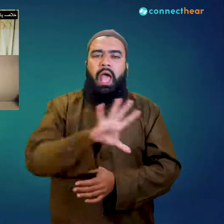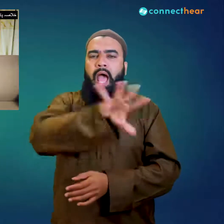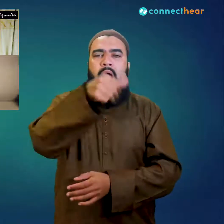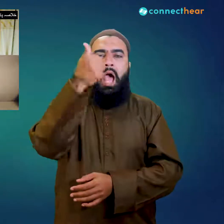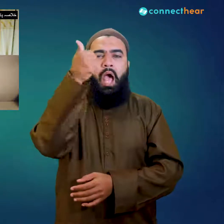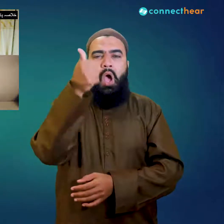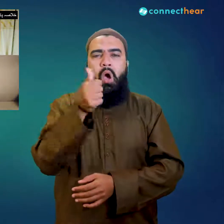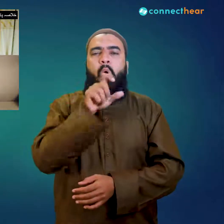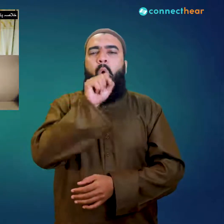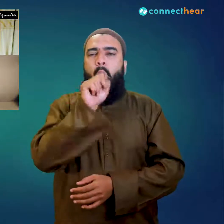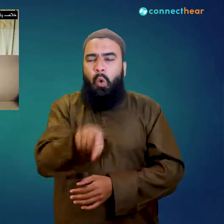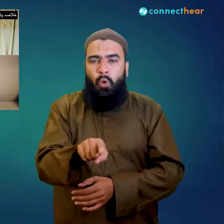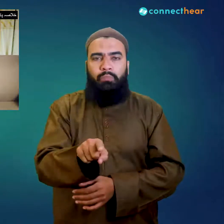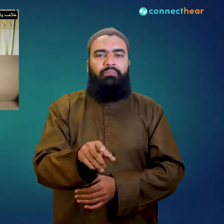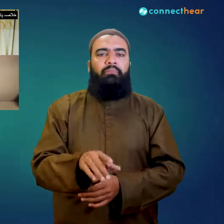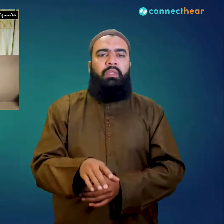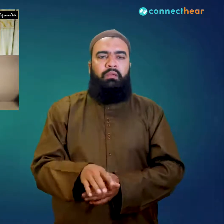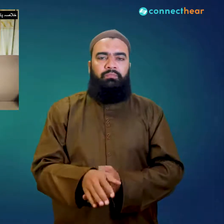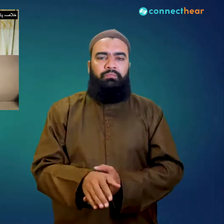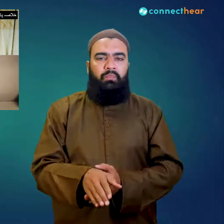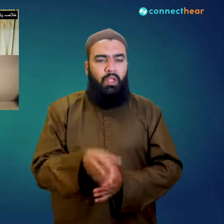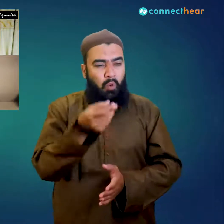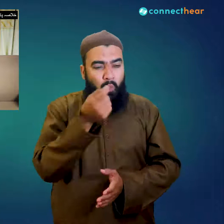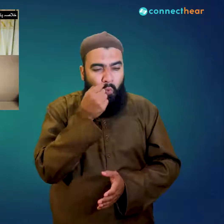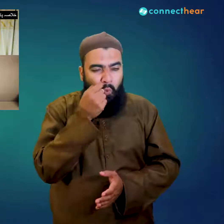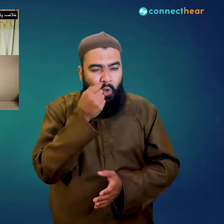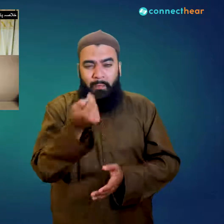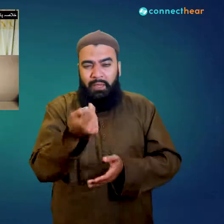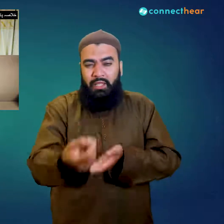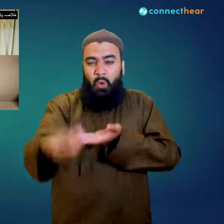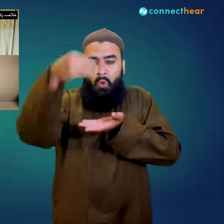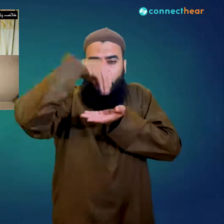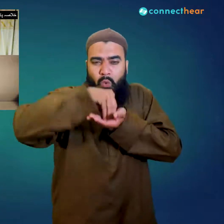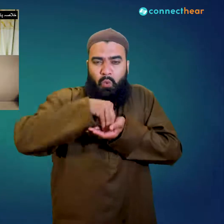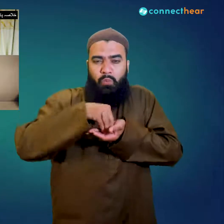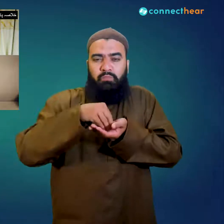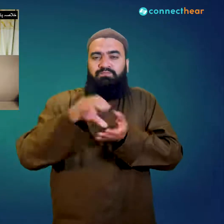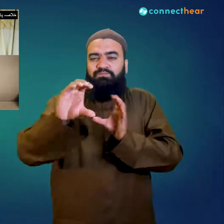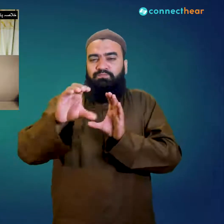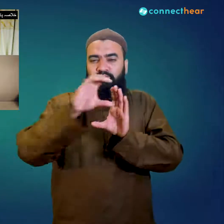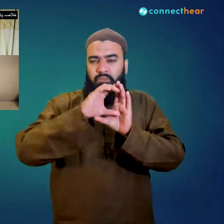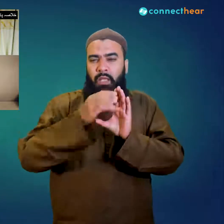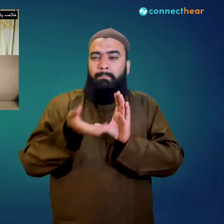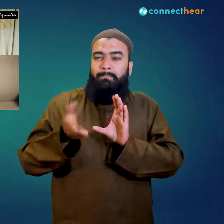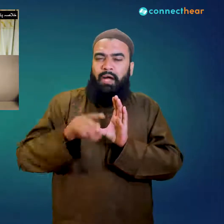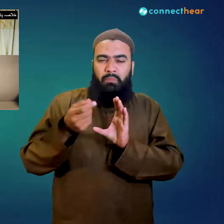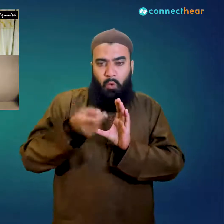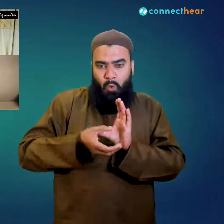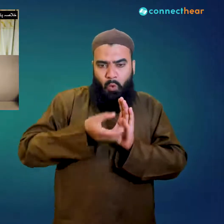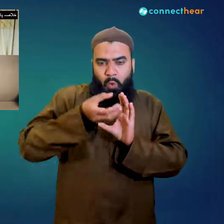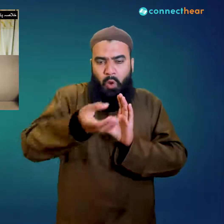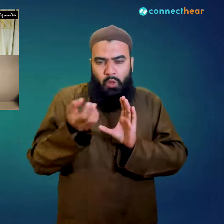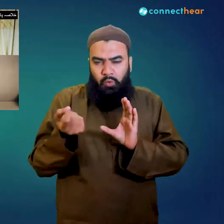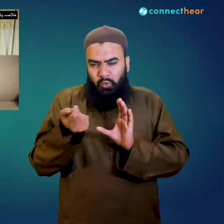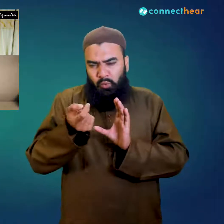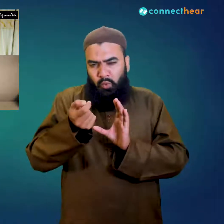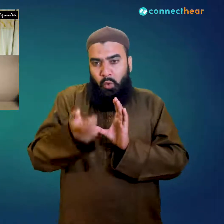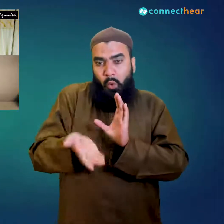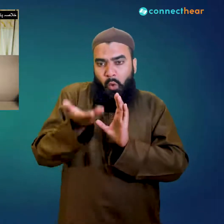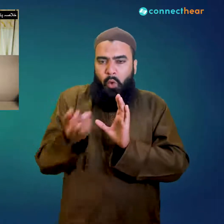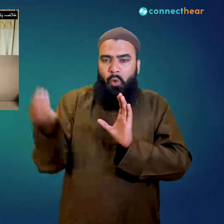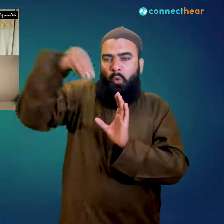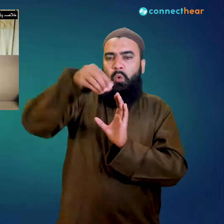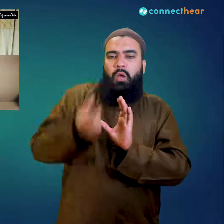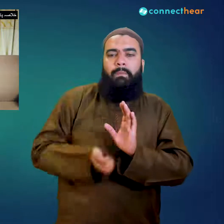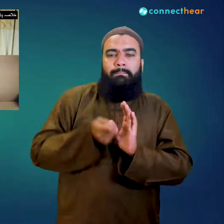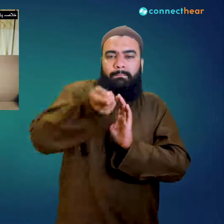ہے وہ اس کو ادائیگی کرنا اس کے لیے مشکل ہوگا، لہٰذا جتنا قرض دیا جائے اتنا ہی واپس لیا جائے۔ حدیث مبارکہ میں